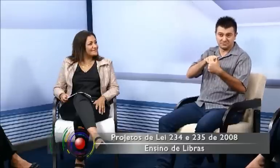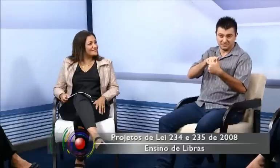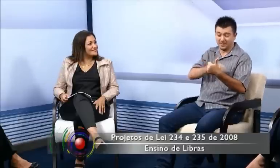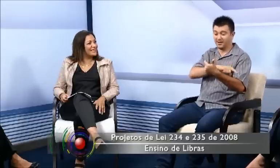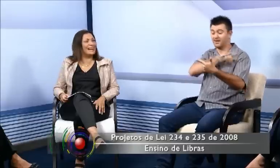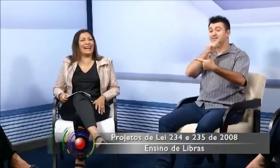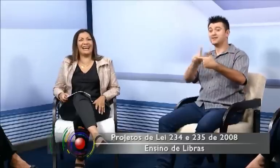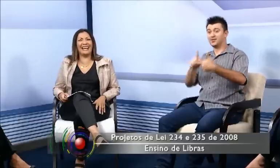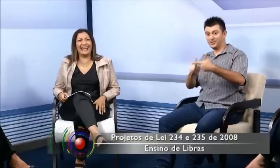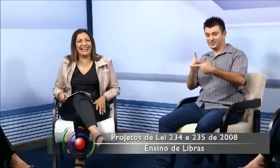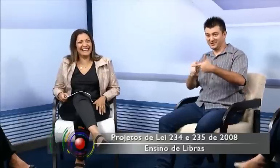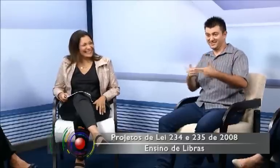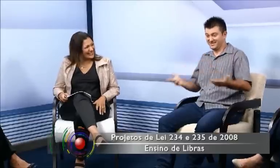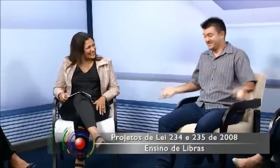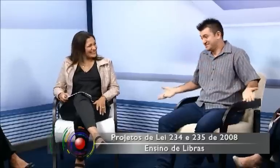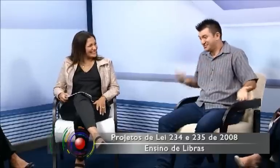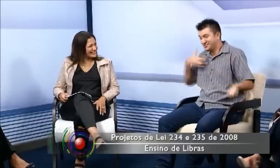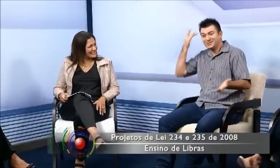era até feio.